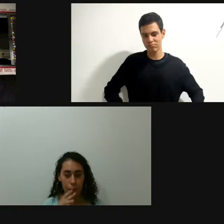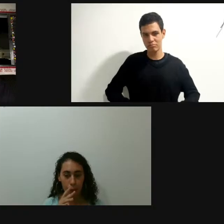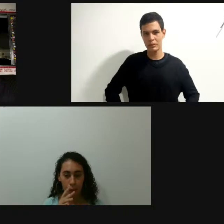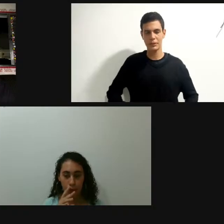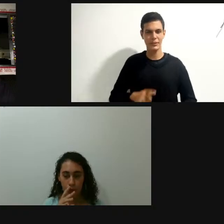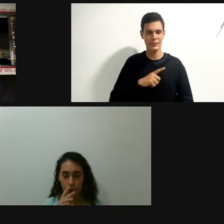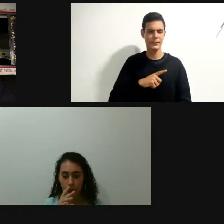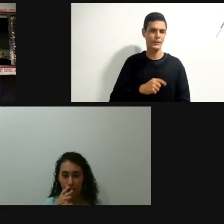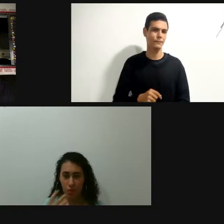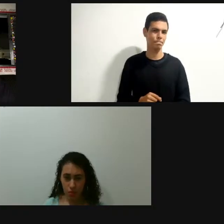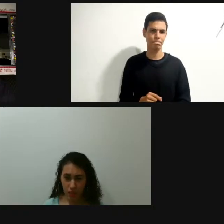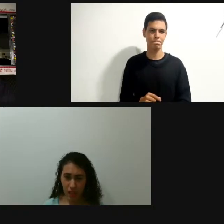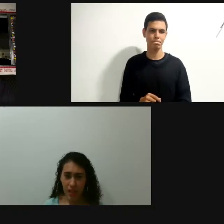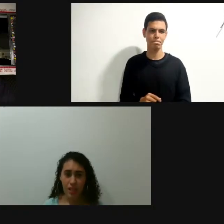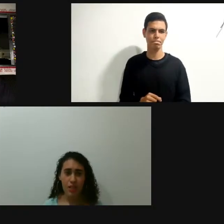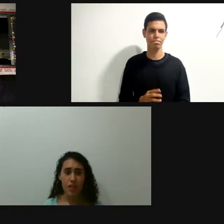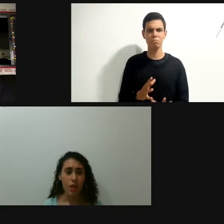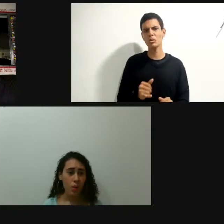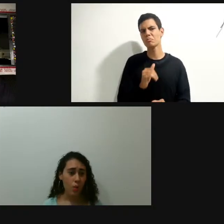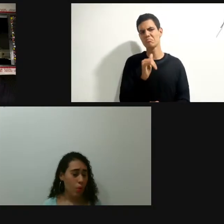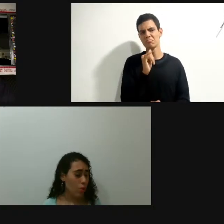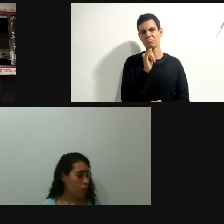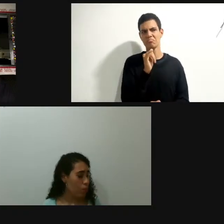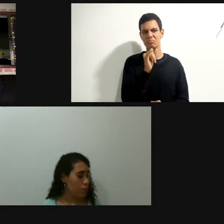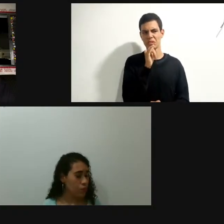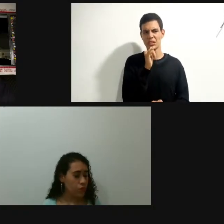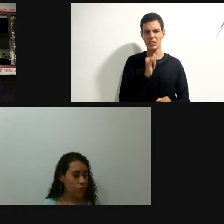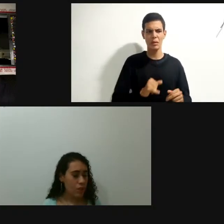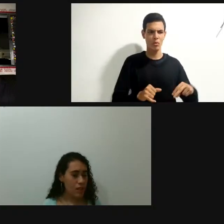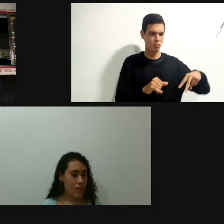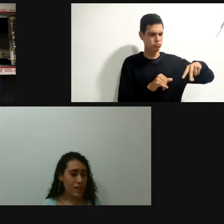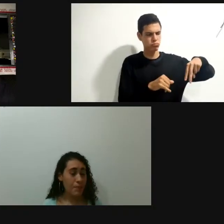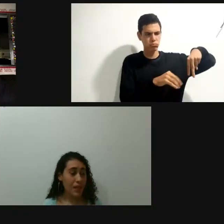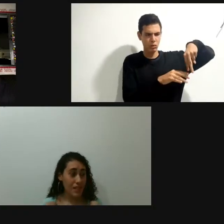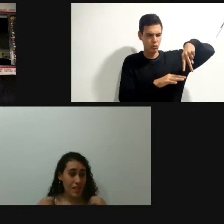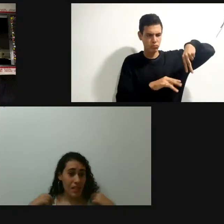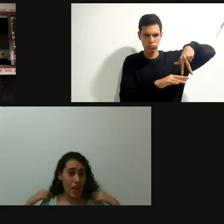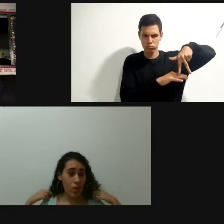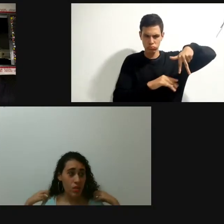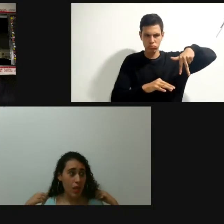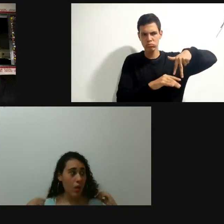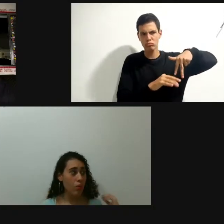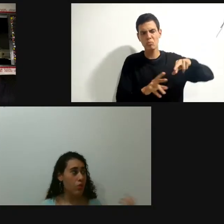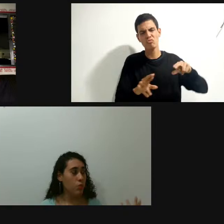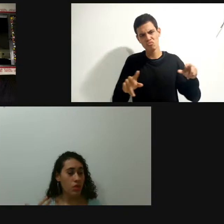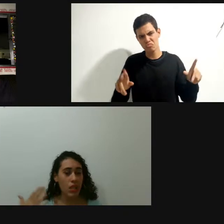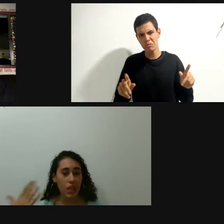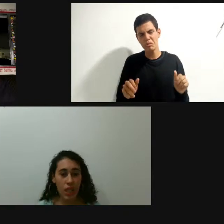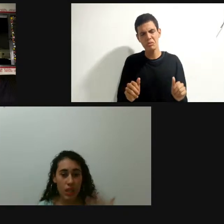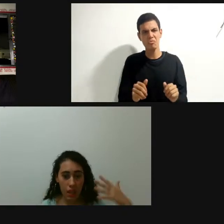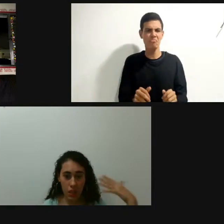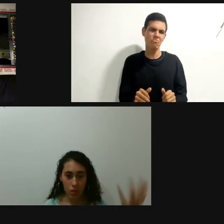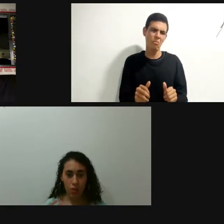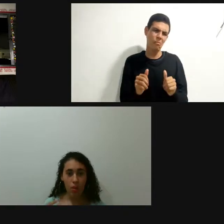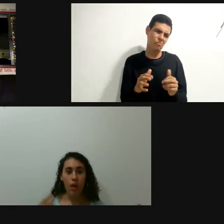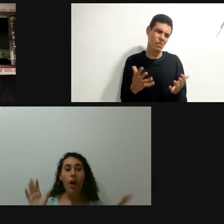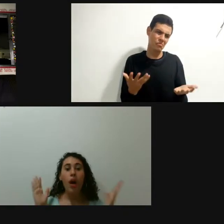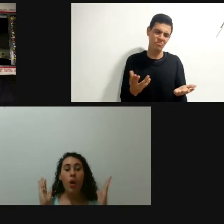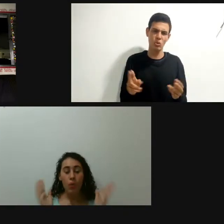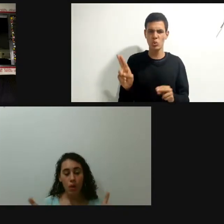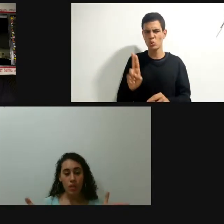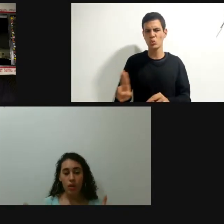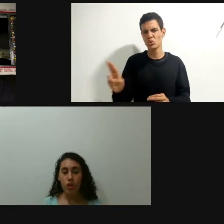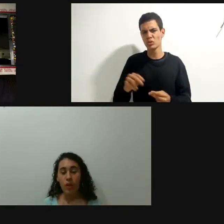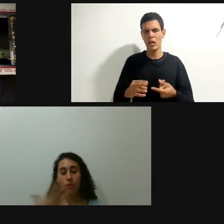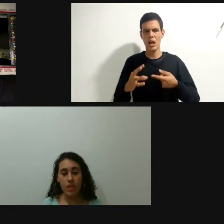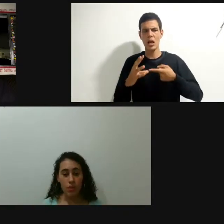dar um sombreamento diferente, vamos dizer, sem precisar usar algum tipo de caneta hidrocor,